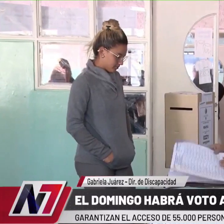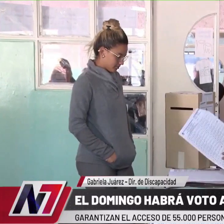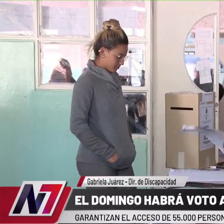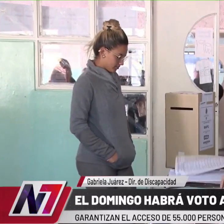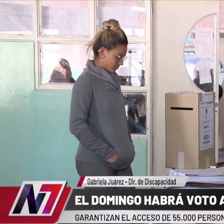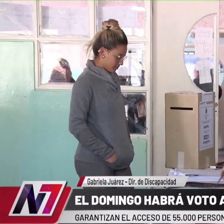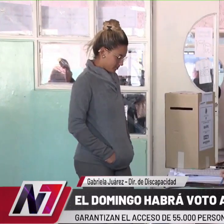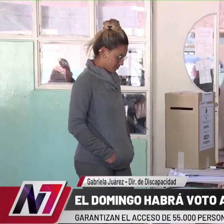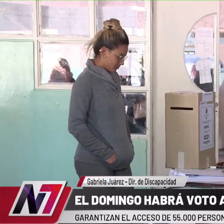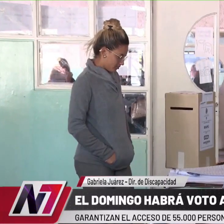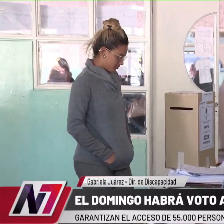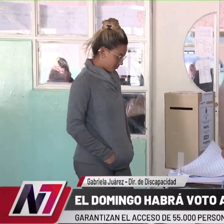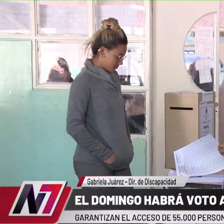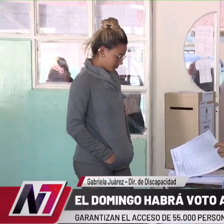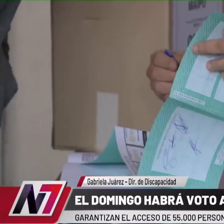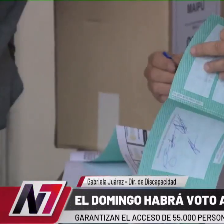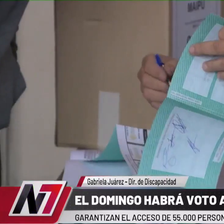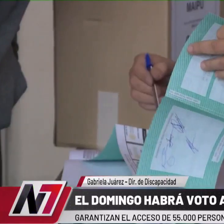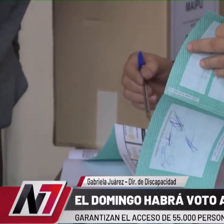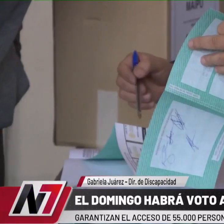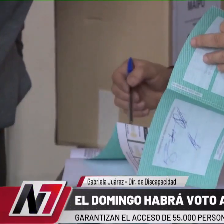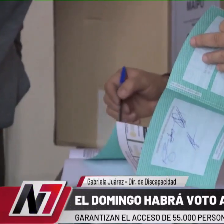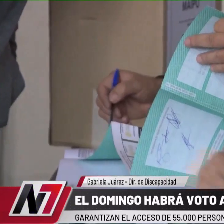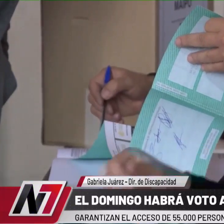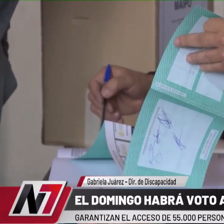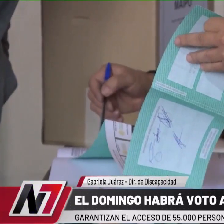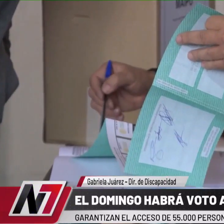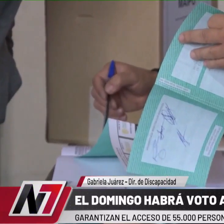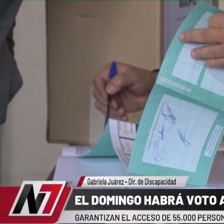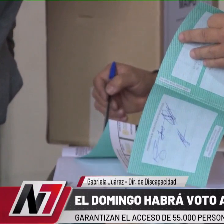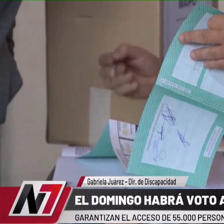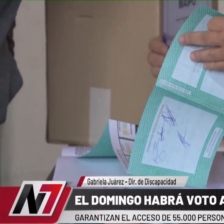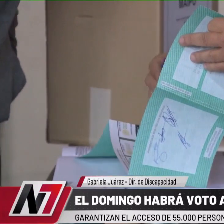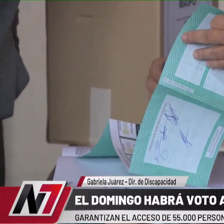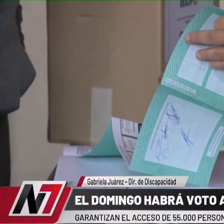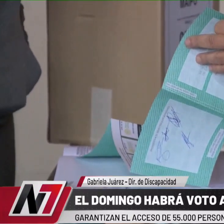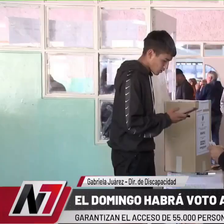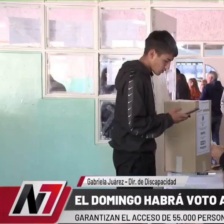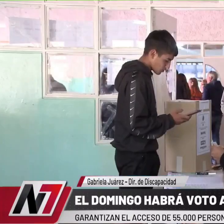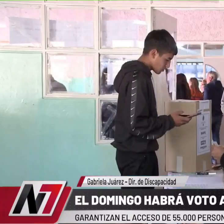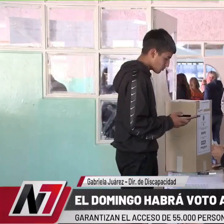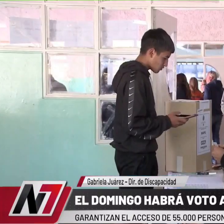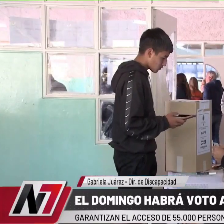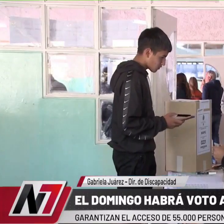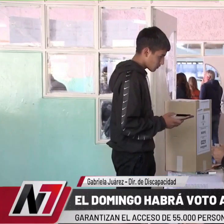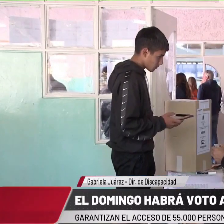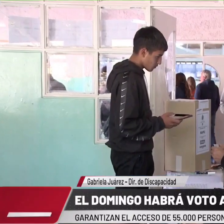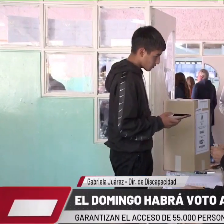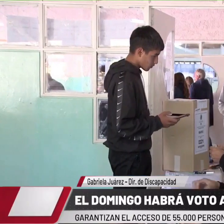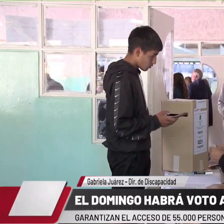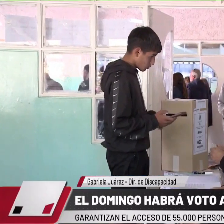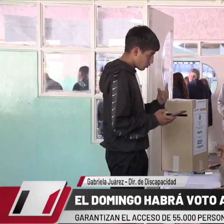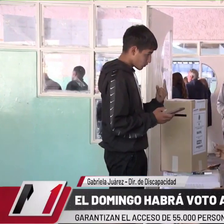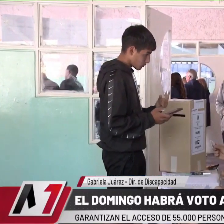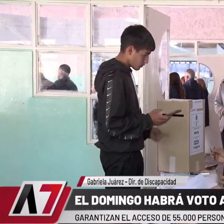son primarias obligatorias. ¿Sí? La diferencia es que la persona con discapacidad